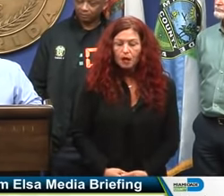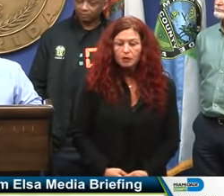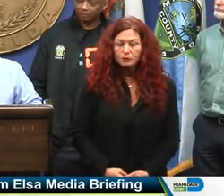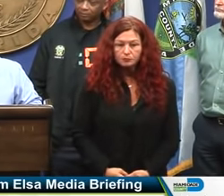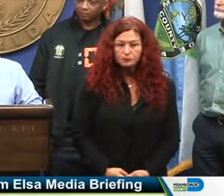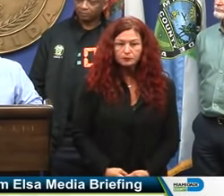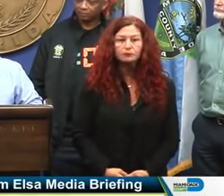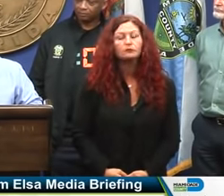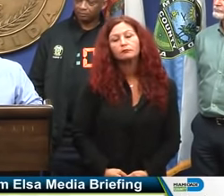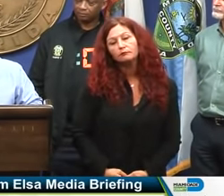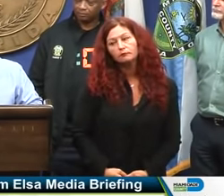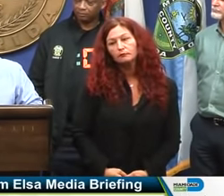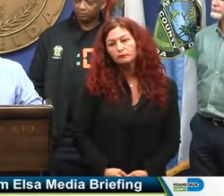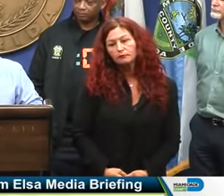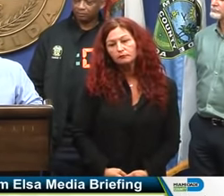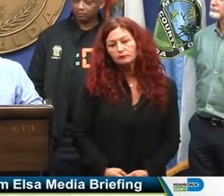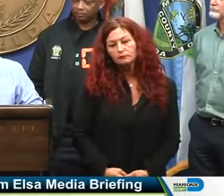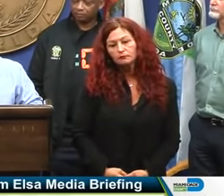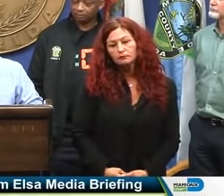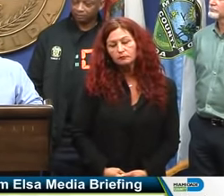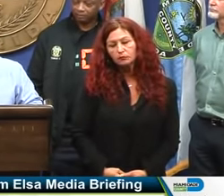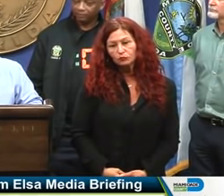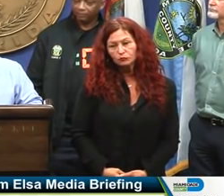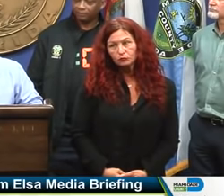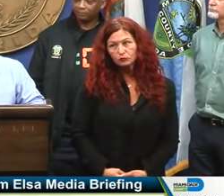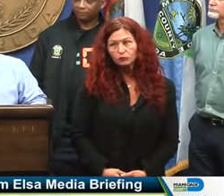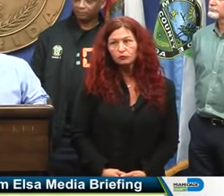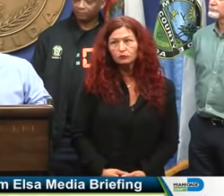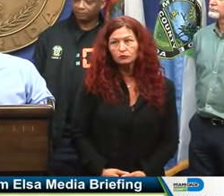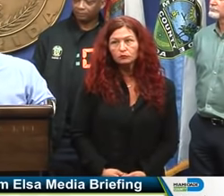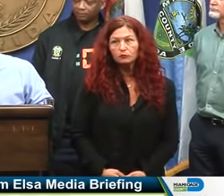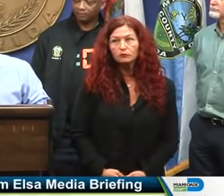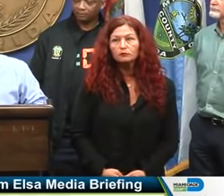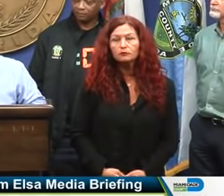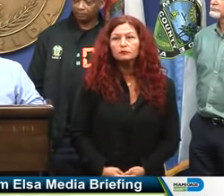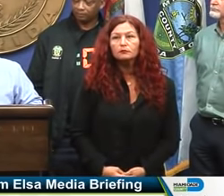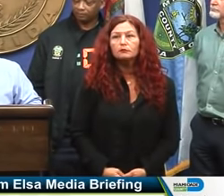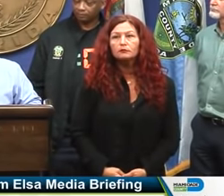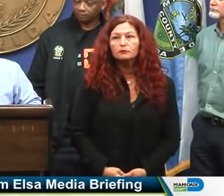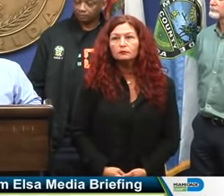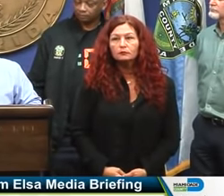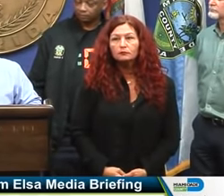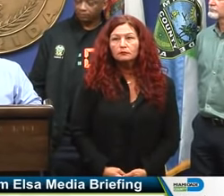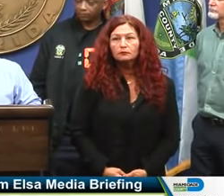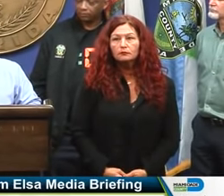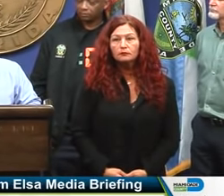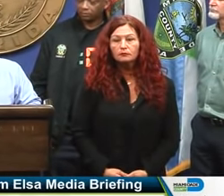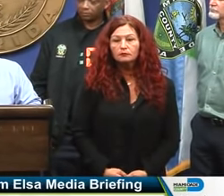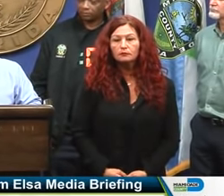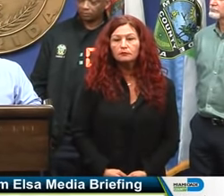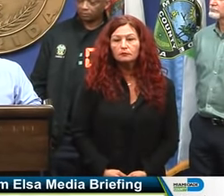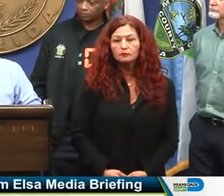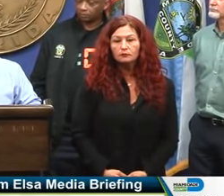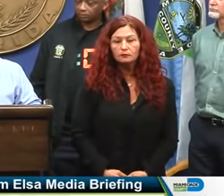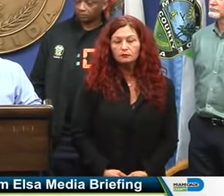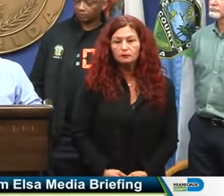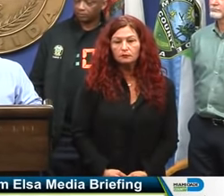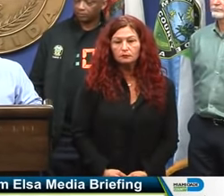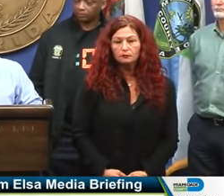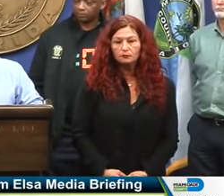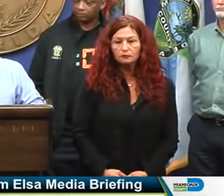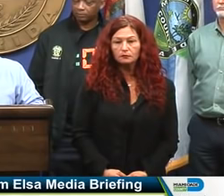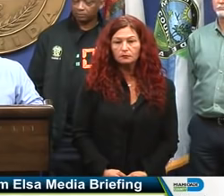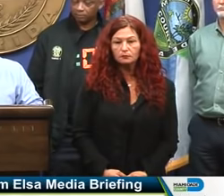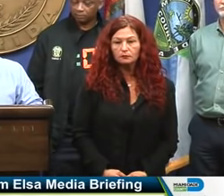nuestros visitantes se le urge que continúen monitoreando la tormenta tropical Elsa mientras se va acercando al sur de la Florida esta tarde y la